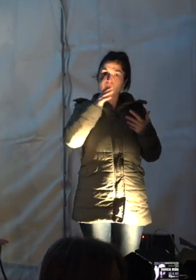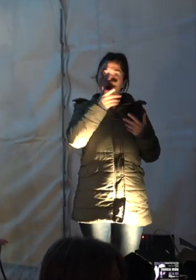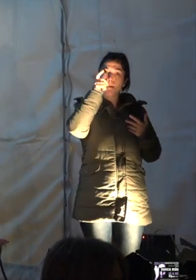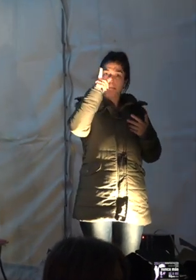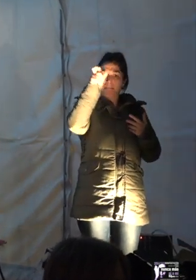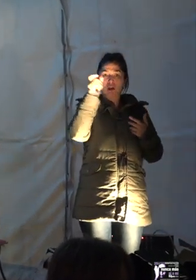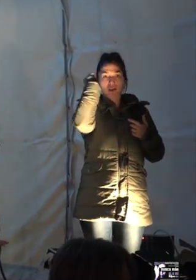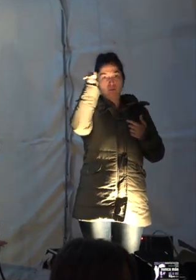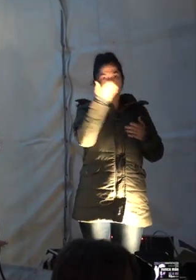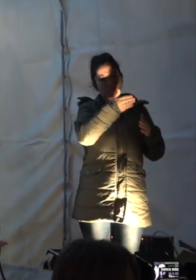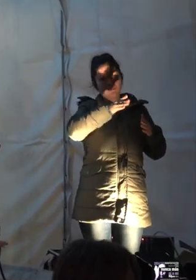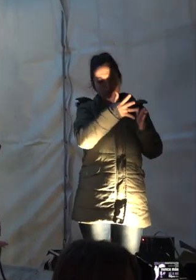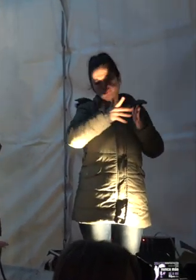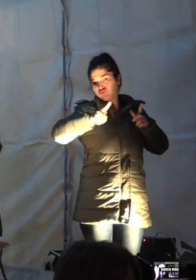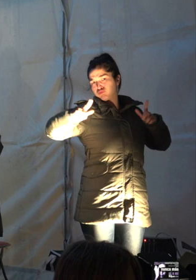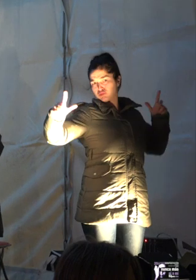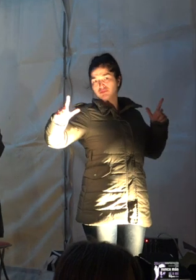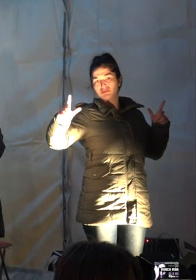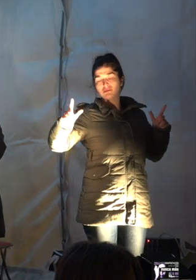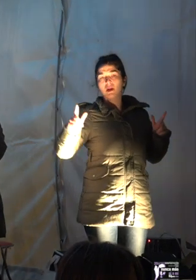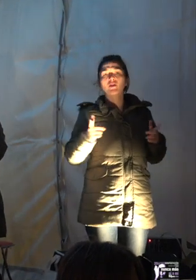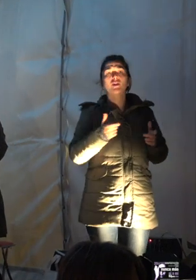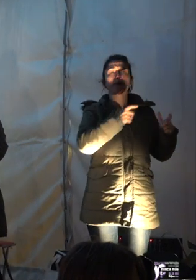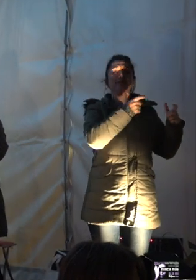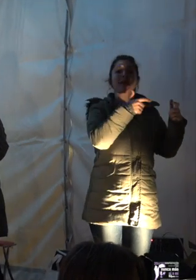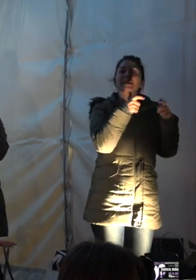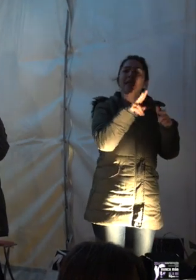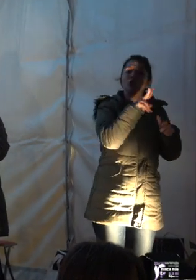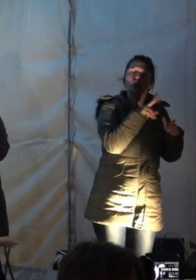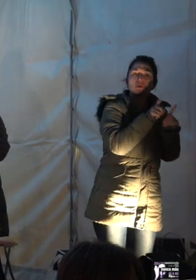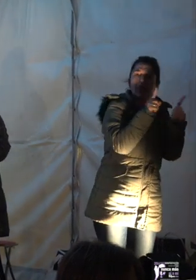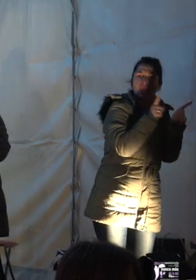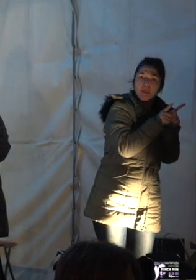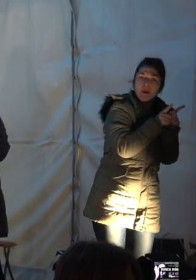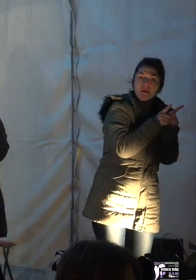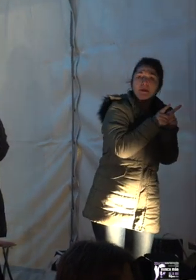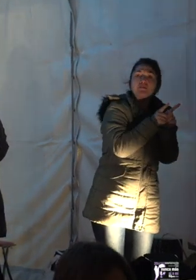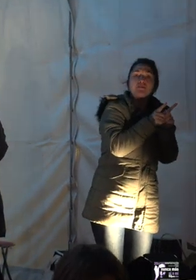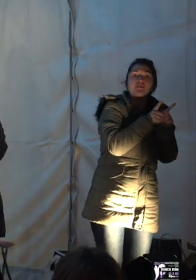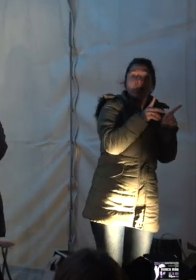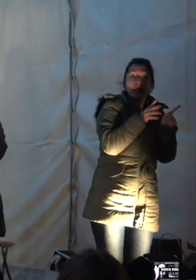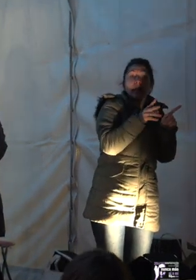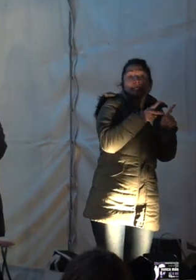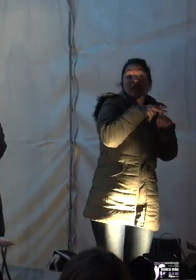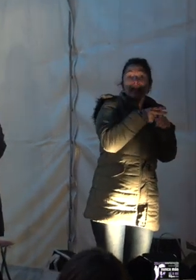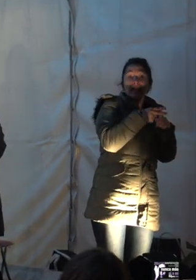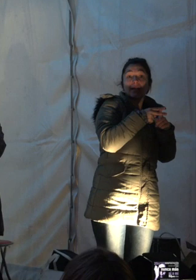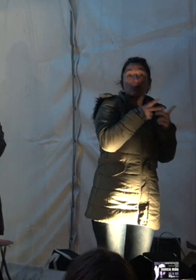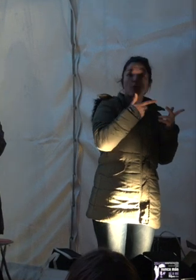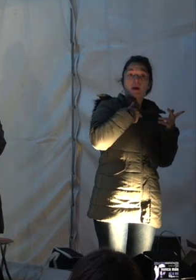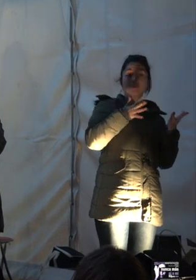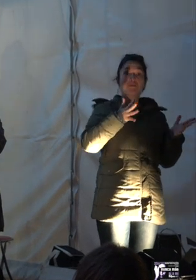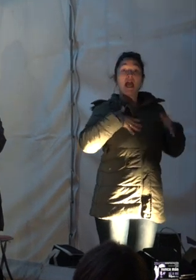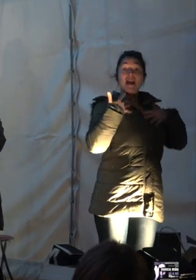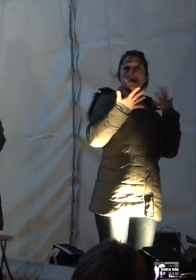víctimas. Vamos a representar dos escenas breves creadas en nuestro taller de improvisación,